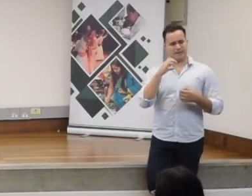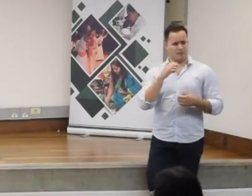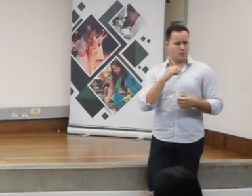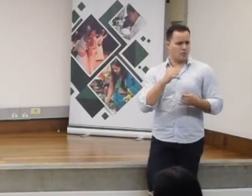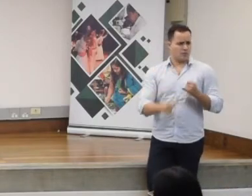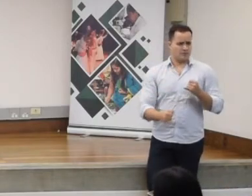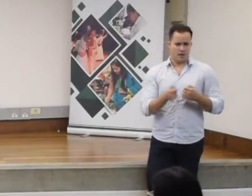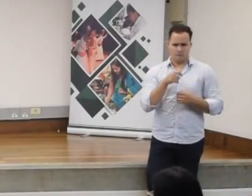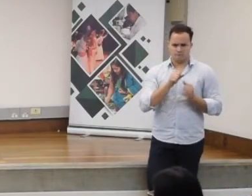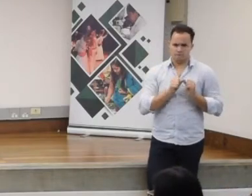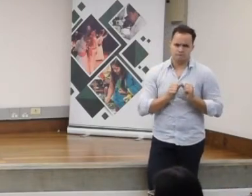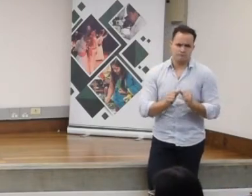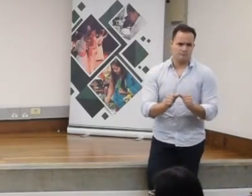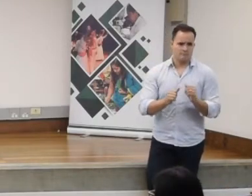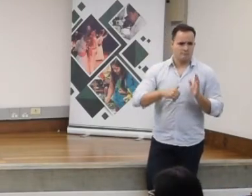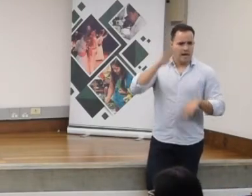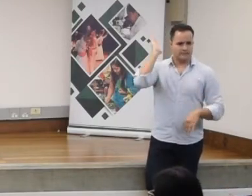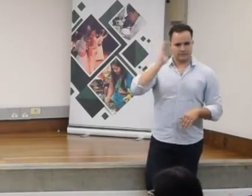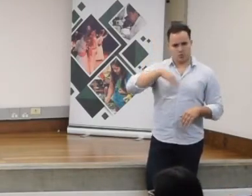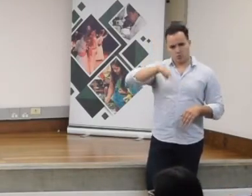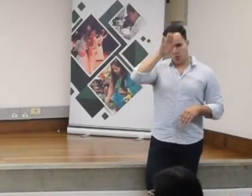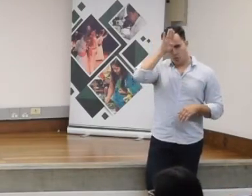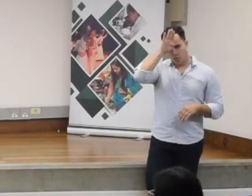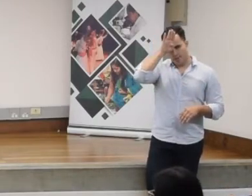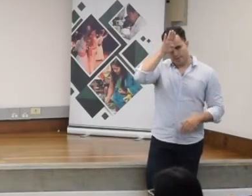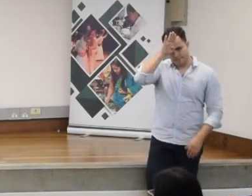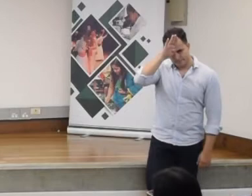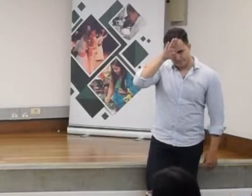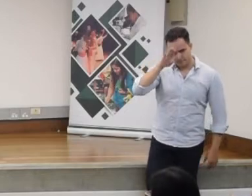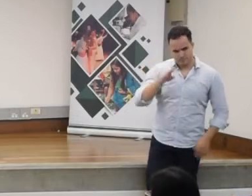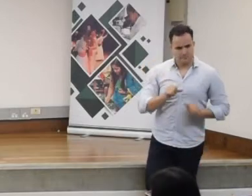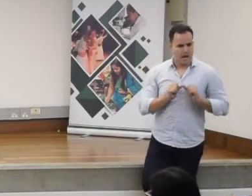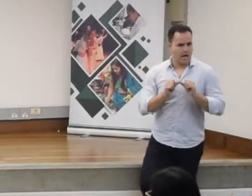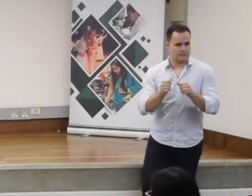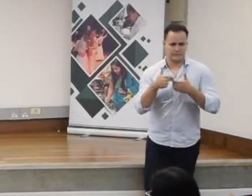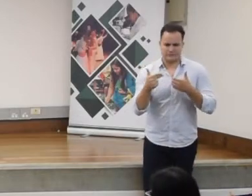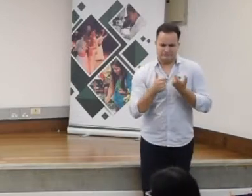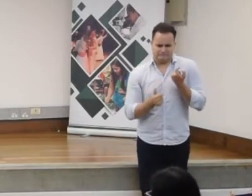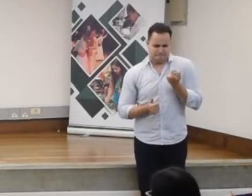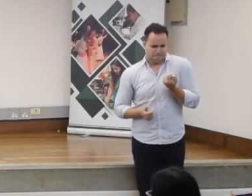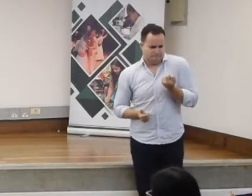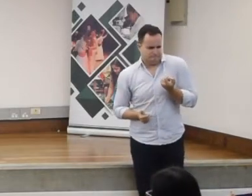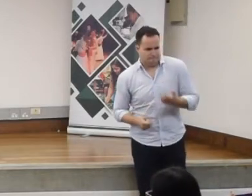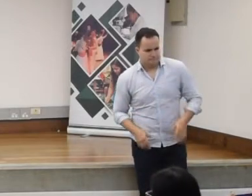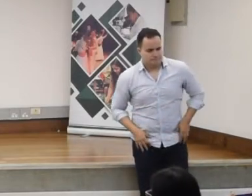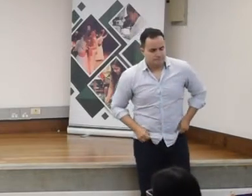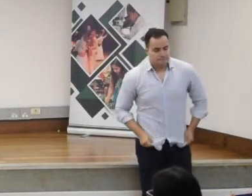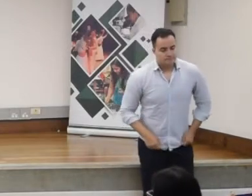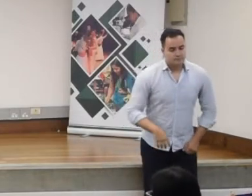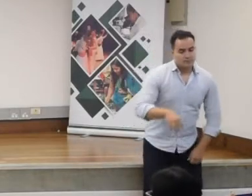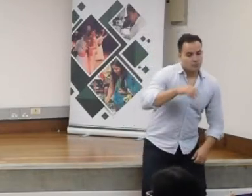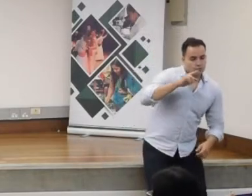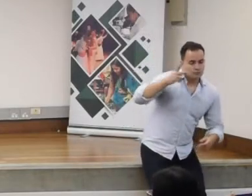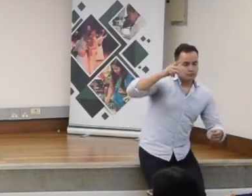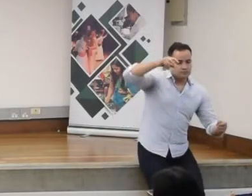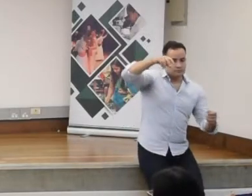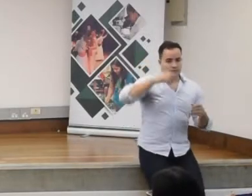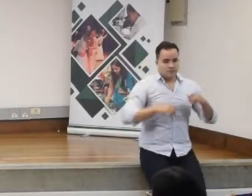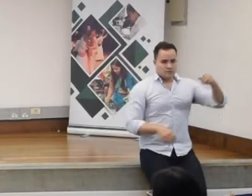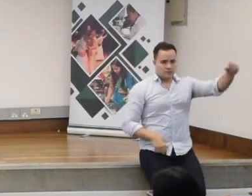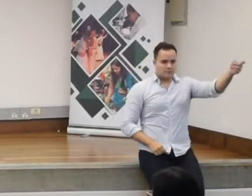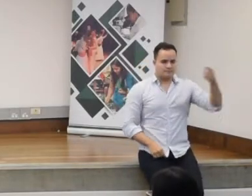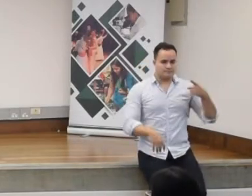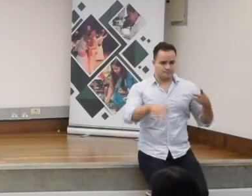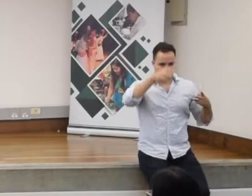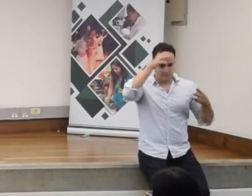comienza a hacer, digamos, esta introducción conceptual a partir de Fuente-Men. Define la deserción precoz, el individuo que